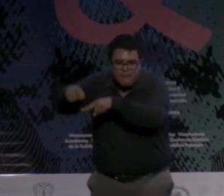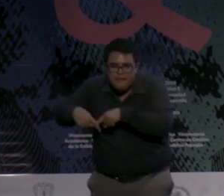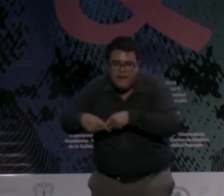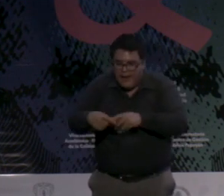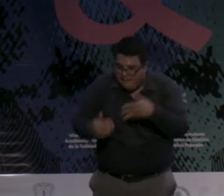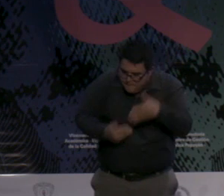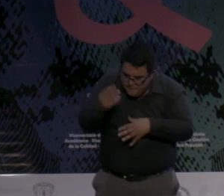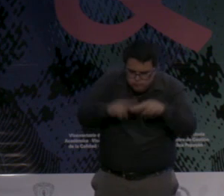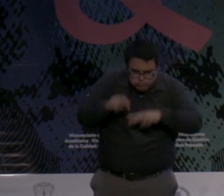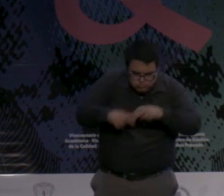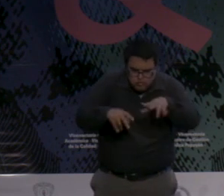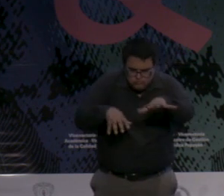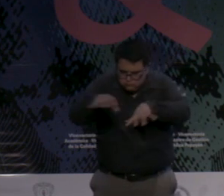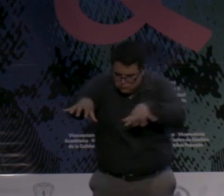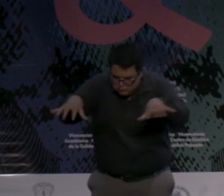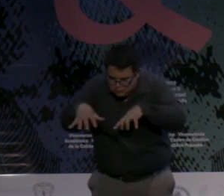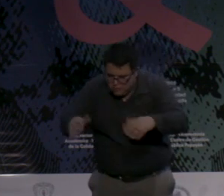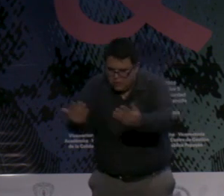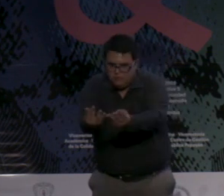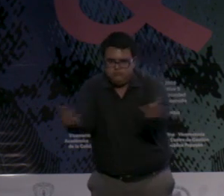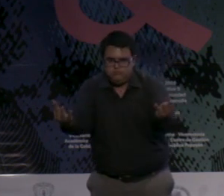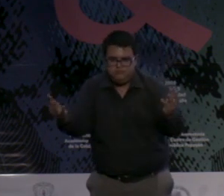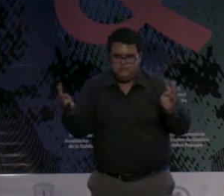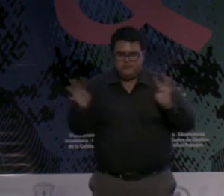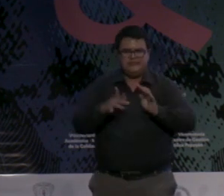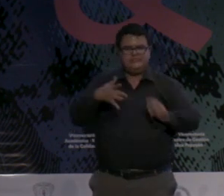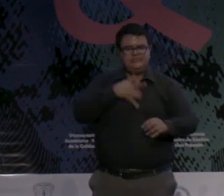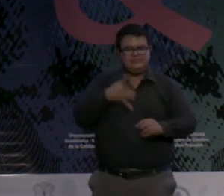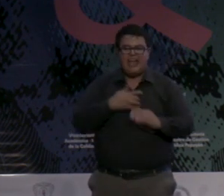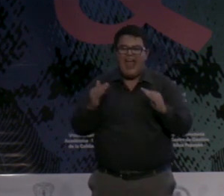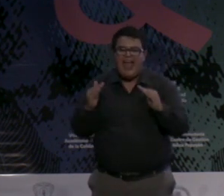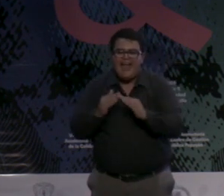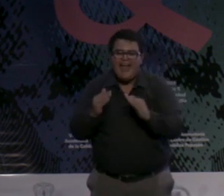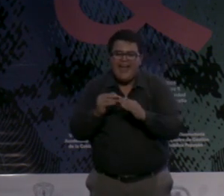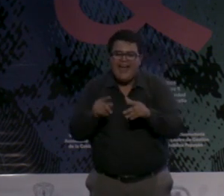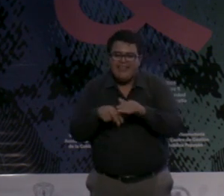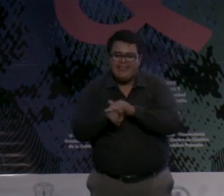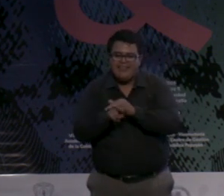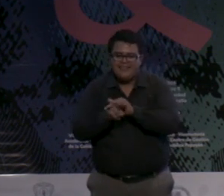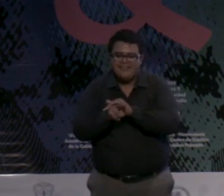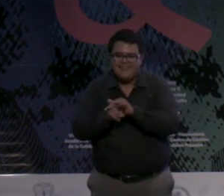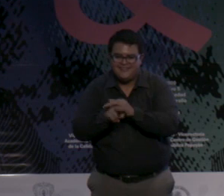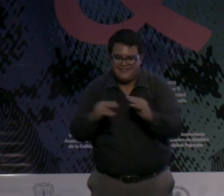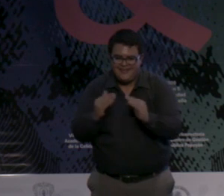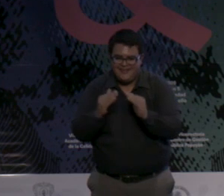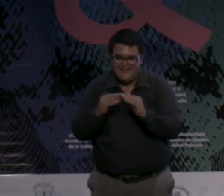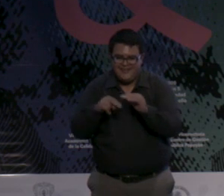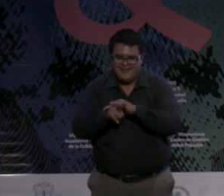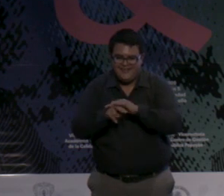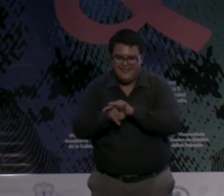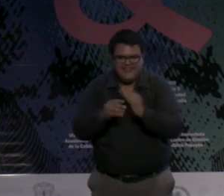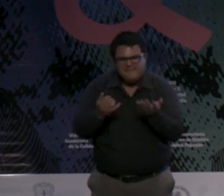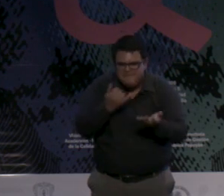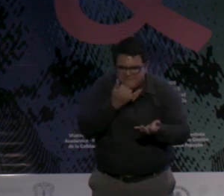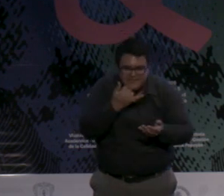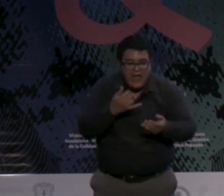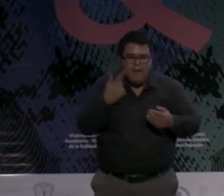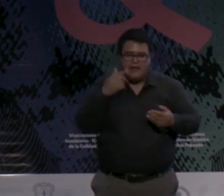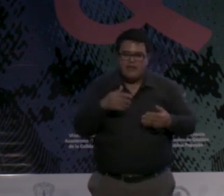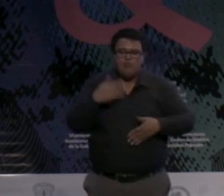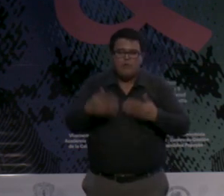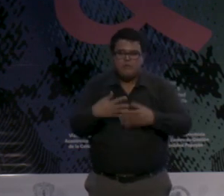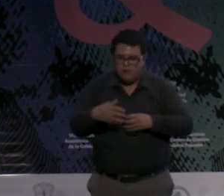en la fachada, fueron soñadas desde adentro en noches de desvelo y como son soñadas de adentro para afuera, crecen de adentro para afuera